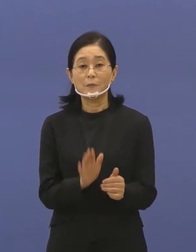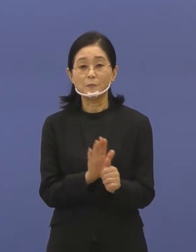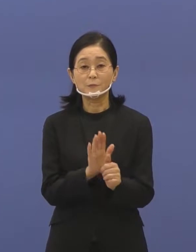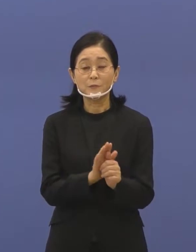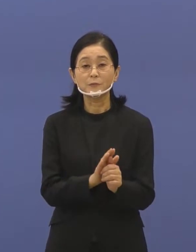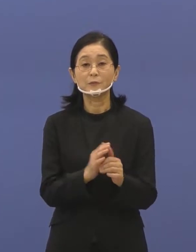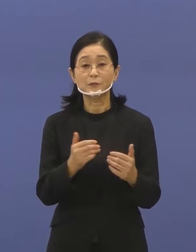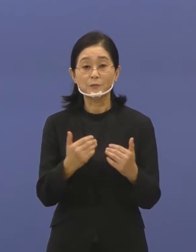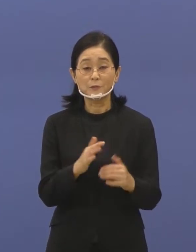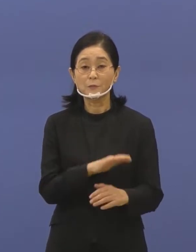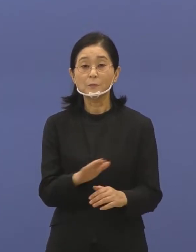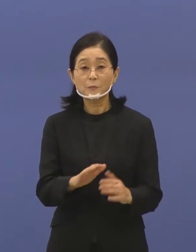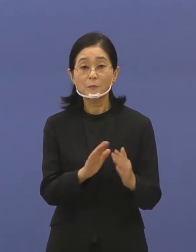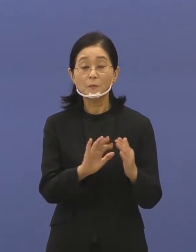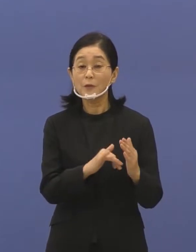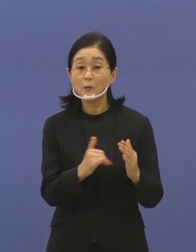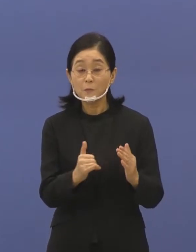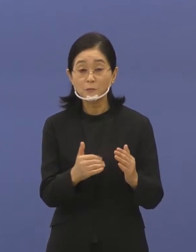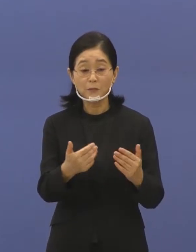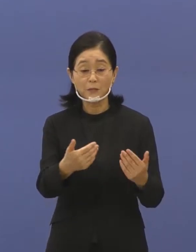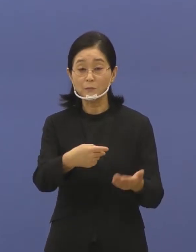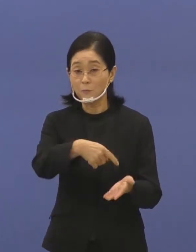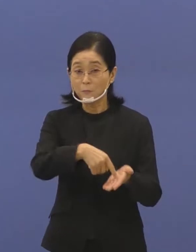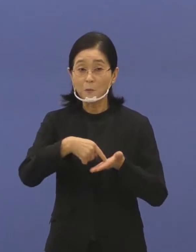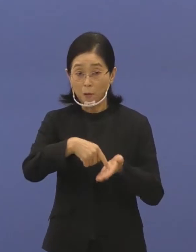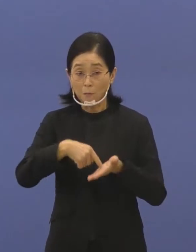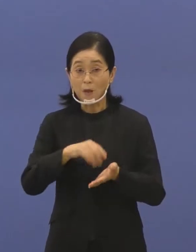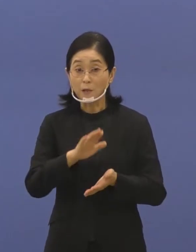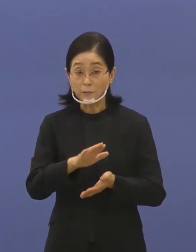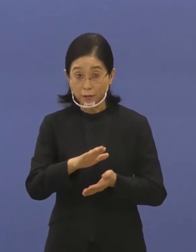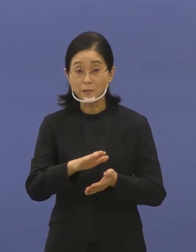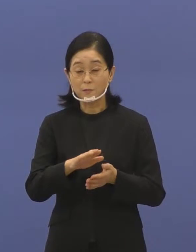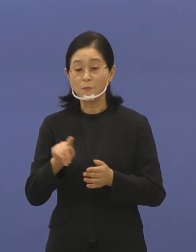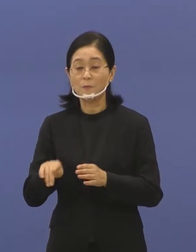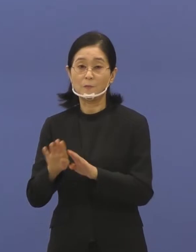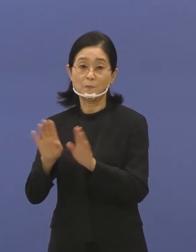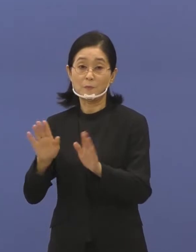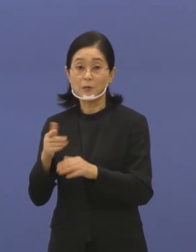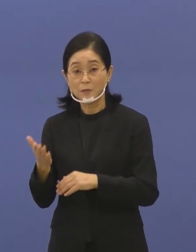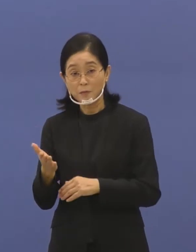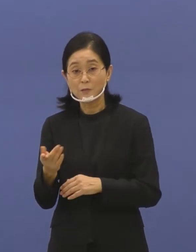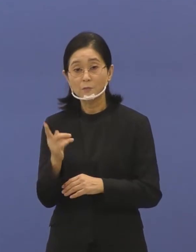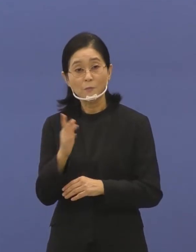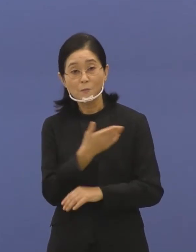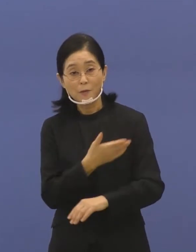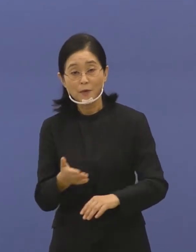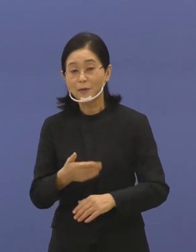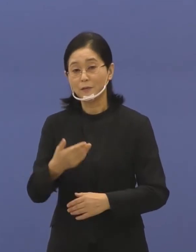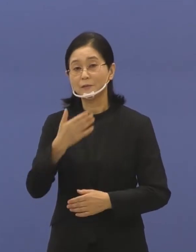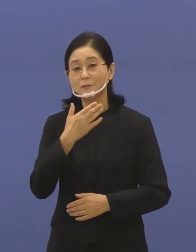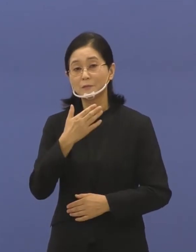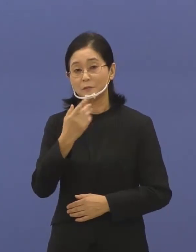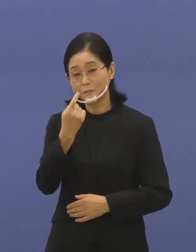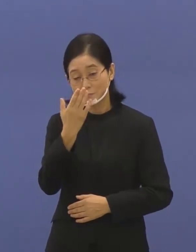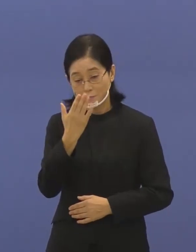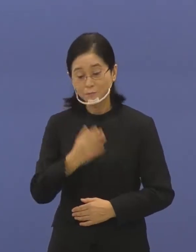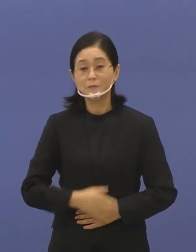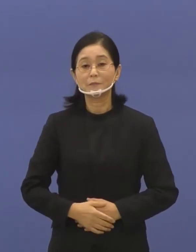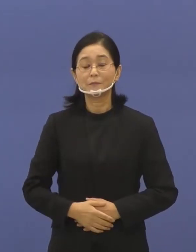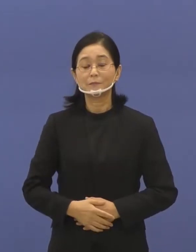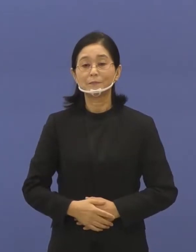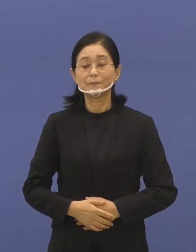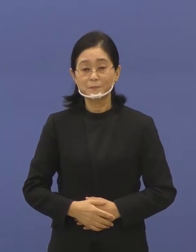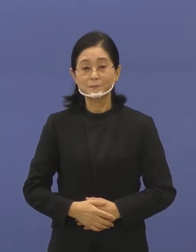こう要望があって開設されたのか、何かこうその開設の経緯をお聞かせいただけますか。 この法律